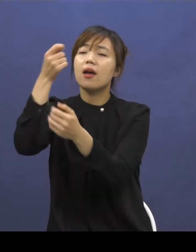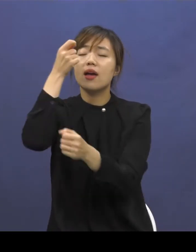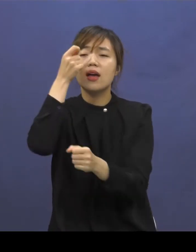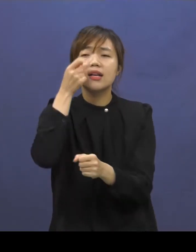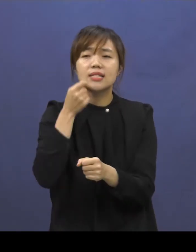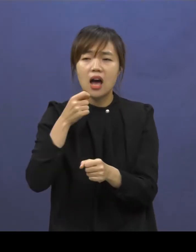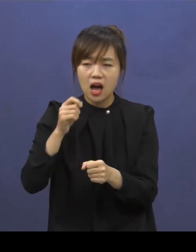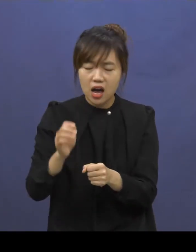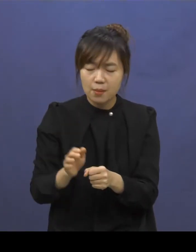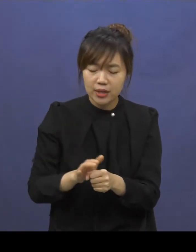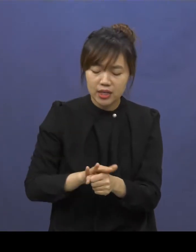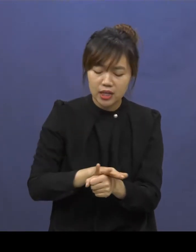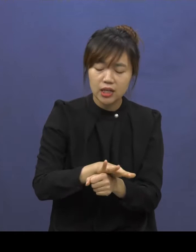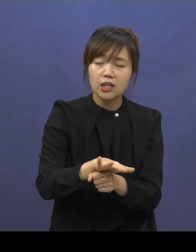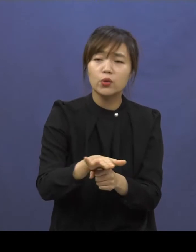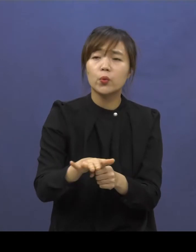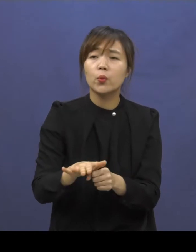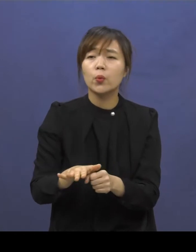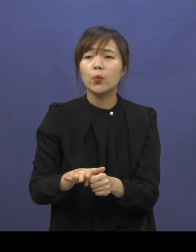주님의 자비로